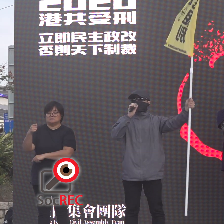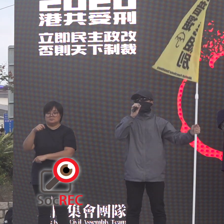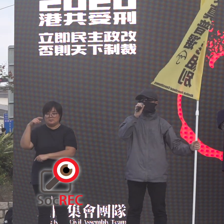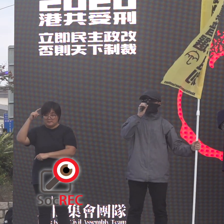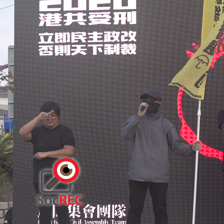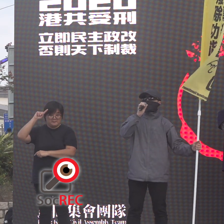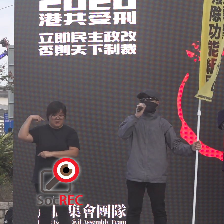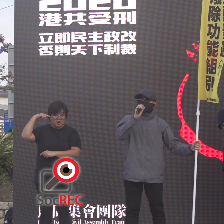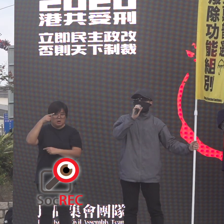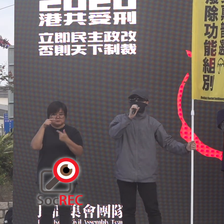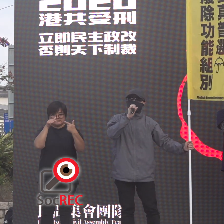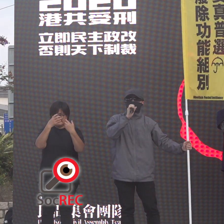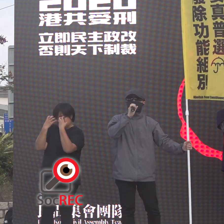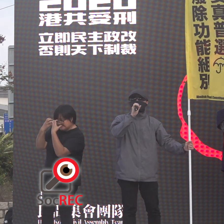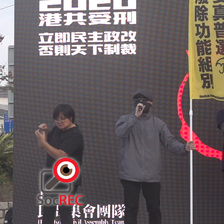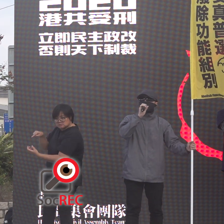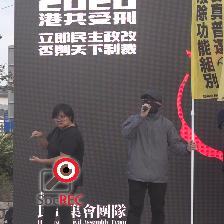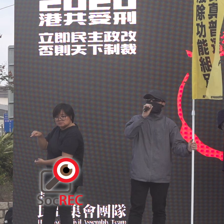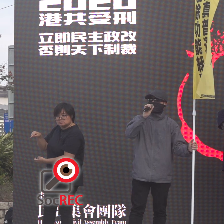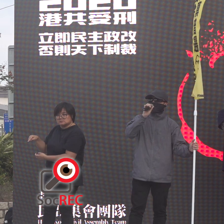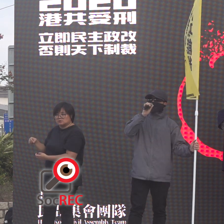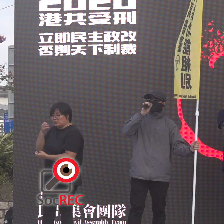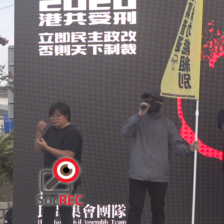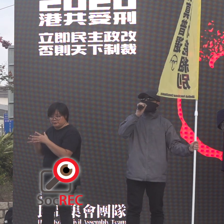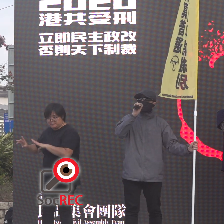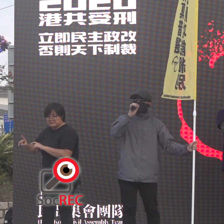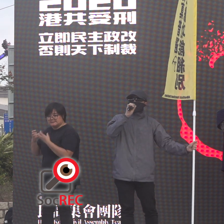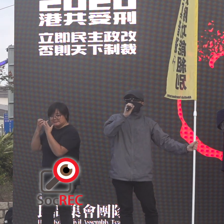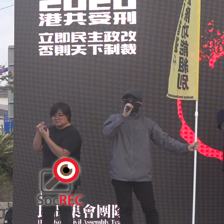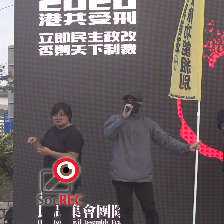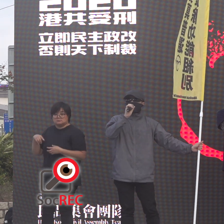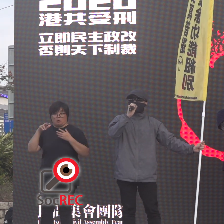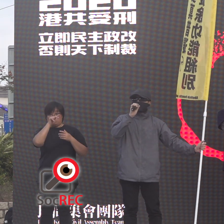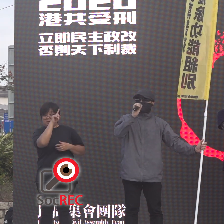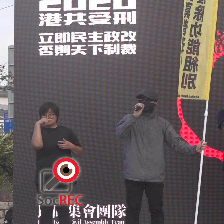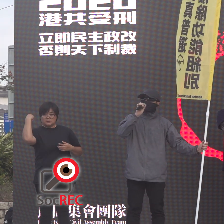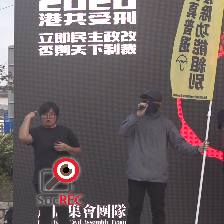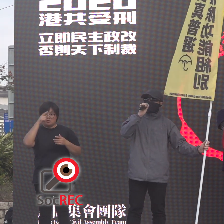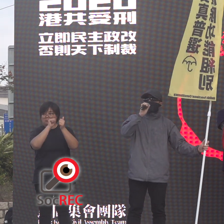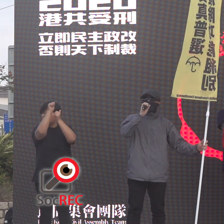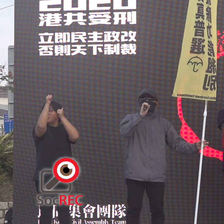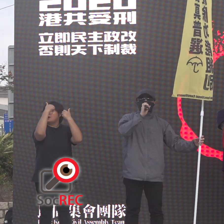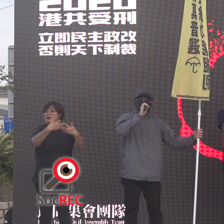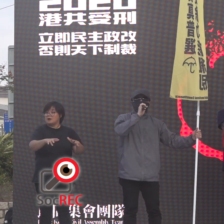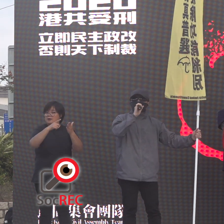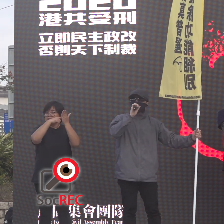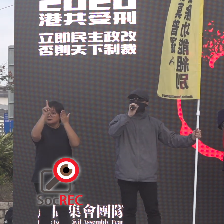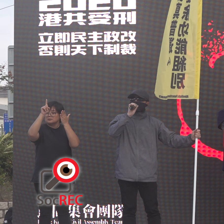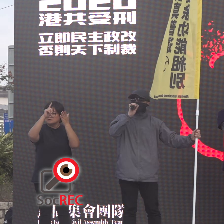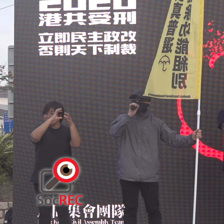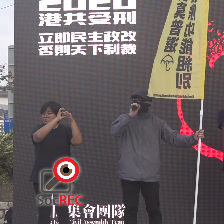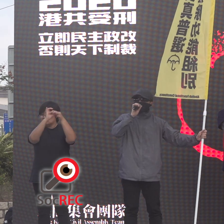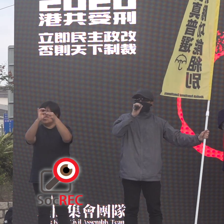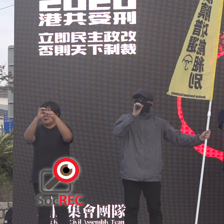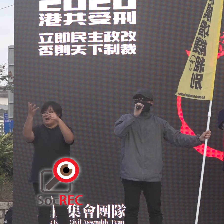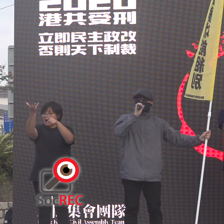願意通過《香港人權及民主法案》之後，全世界其他的國家，包括歐盟、不同歐美國